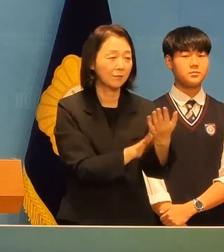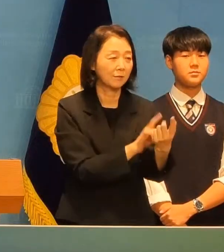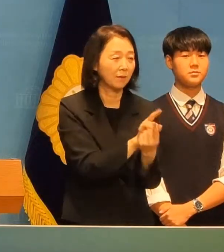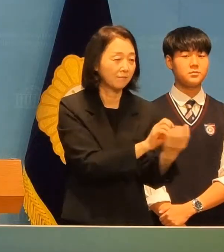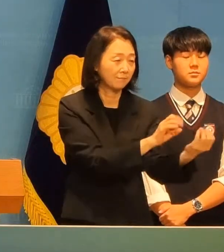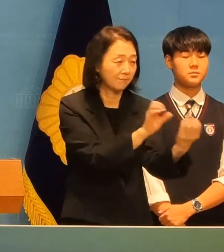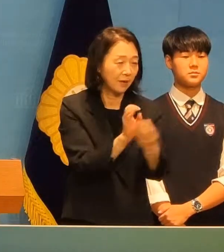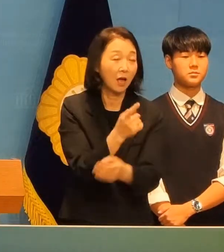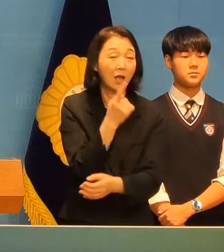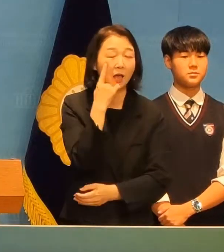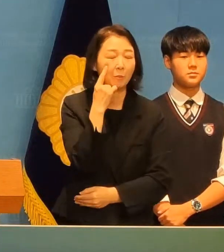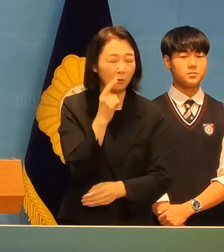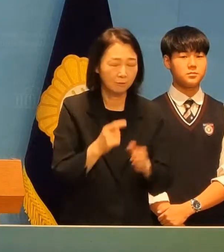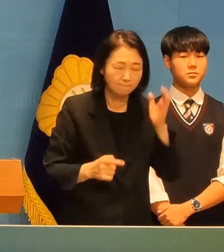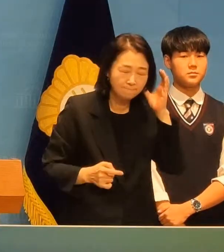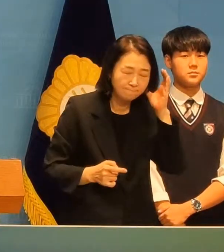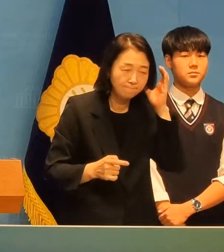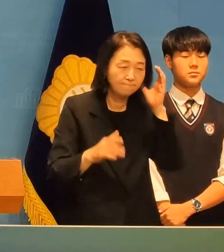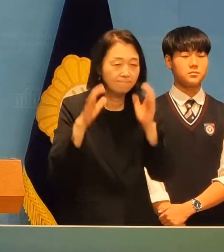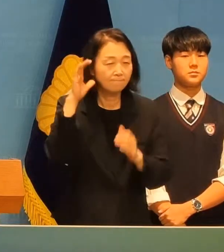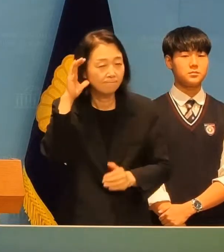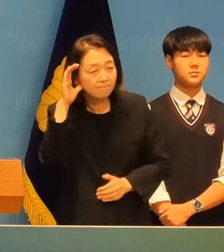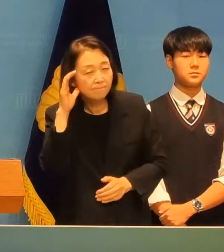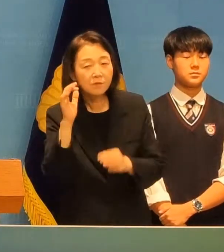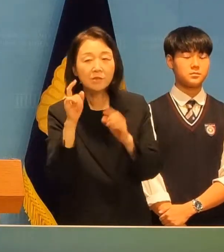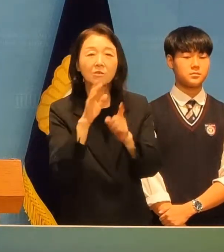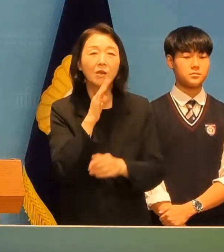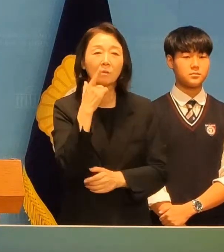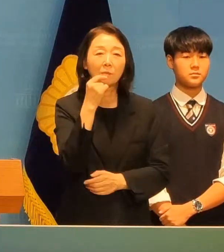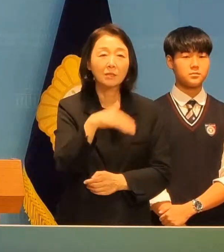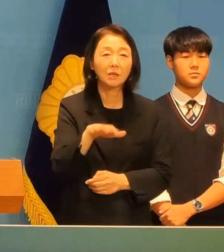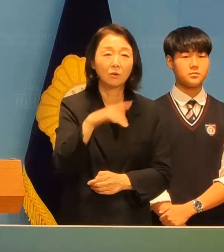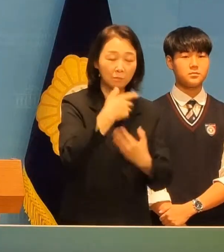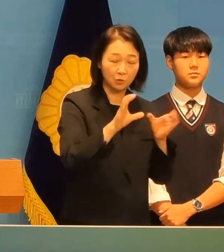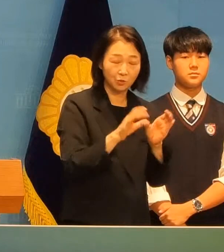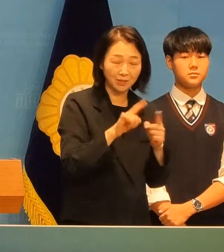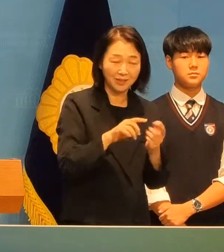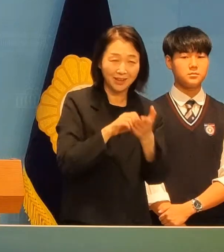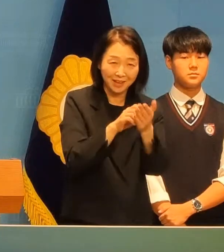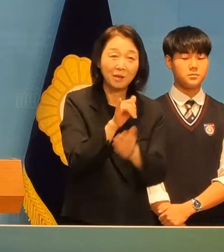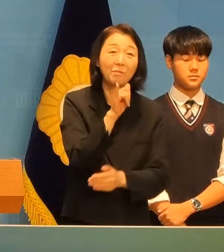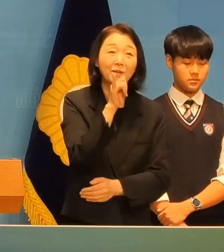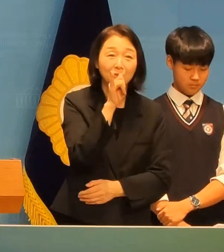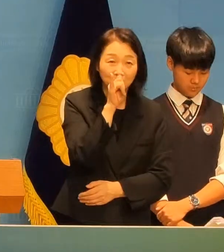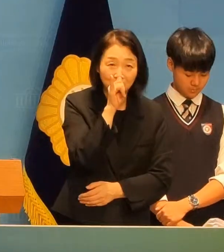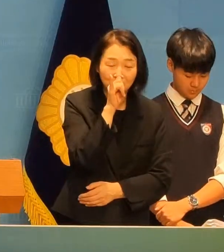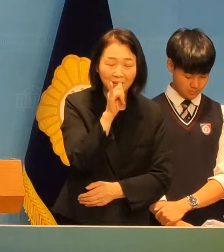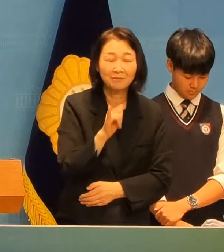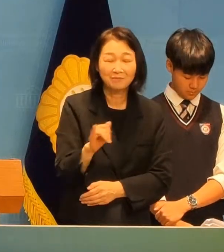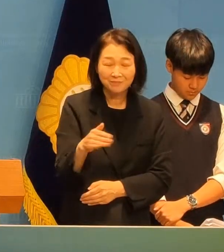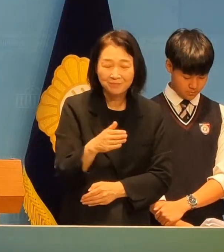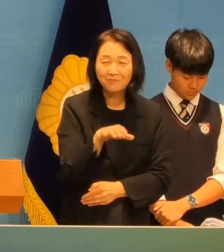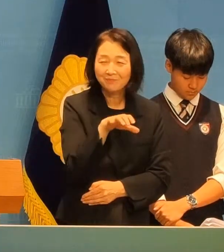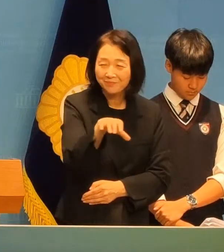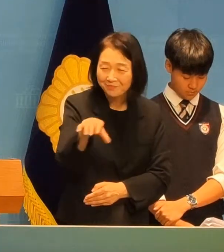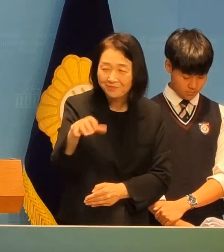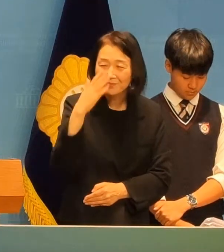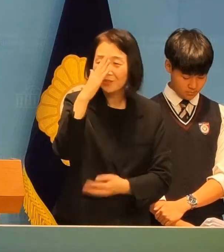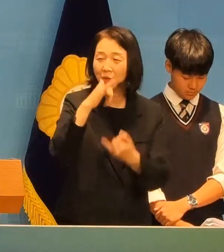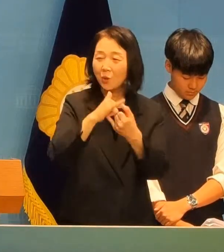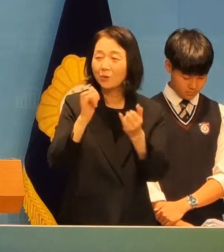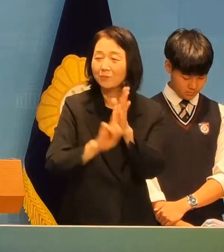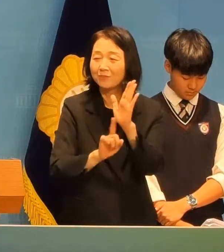이야기를 나누며 경청하고 또 기회가 된다면 우리 민주당에 가입할 수 있도록 수시로 현장 청소년 당원